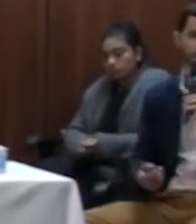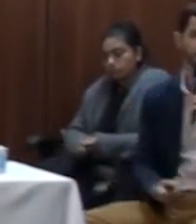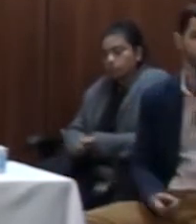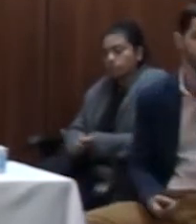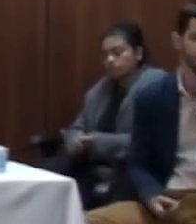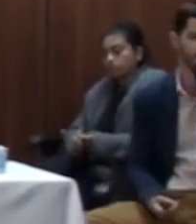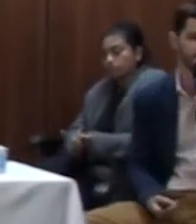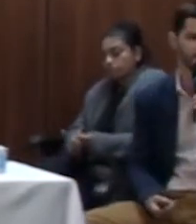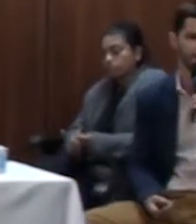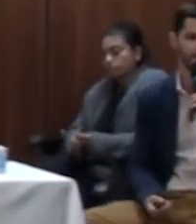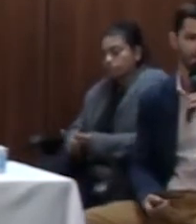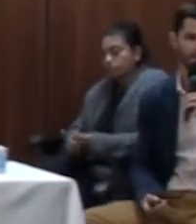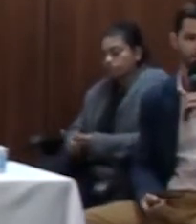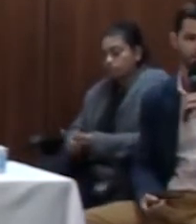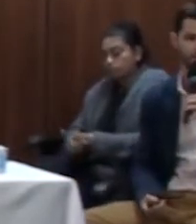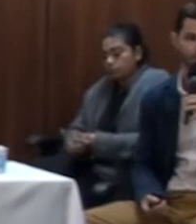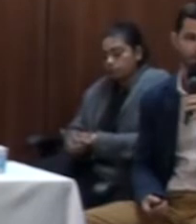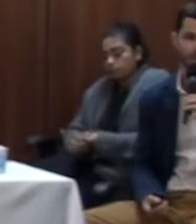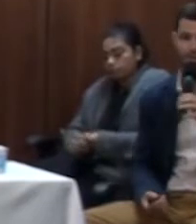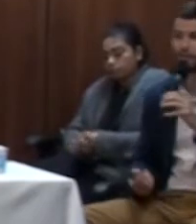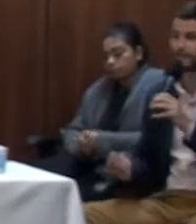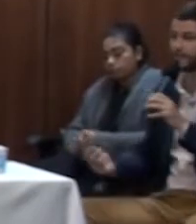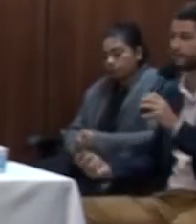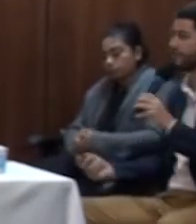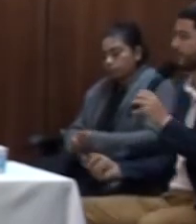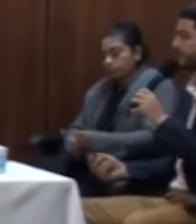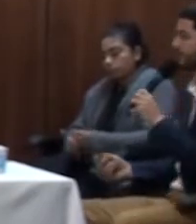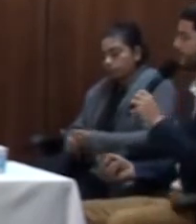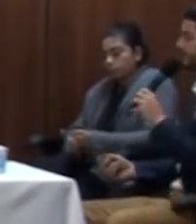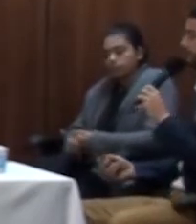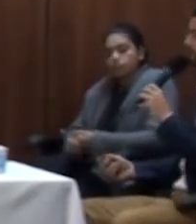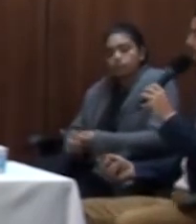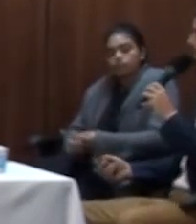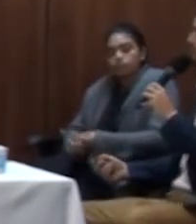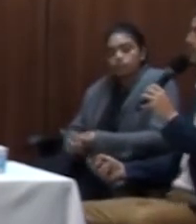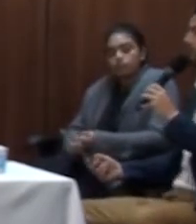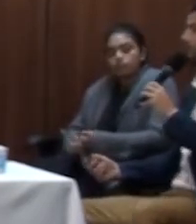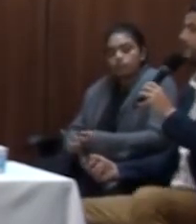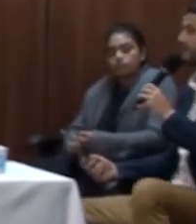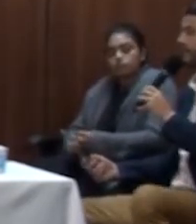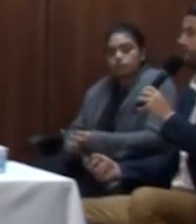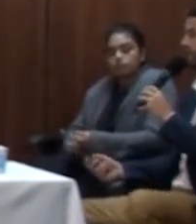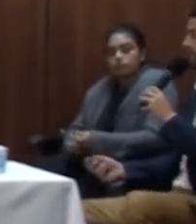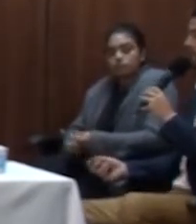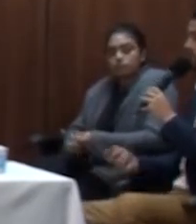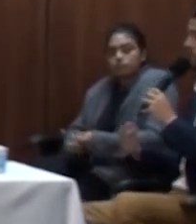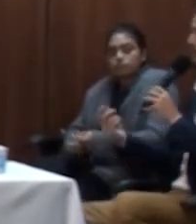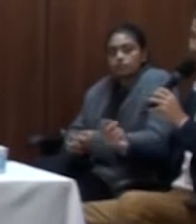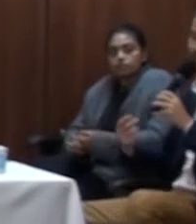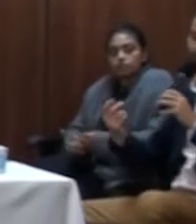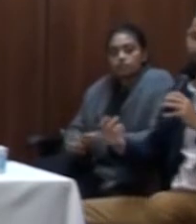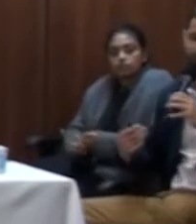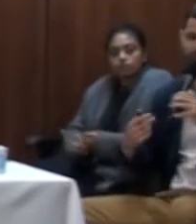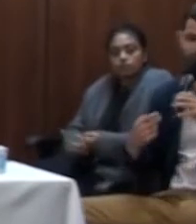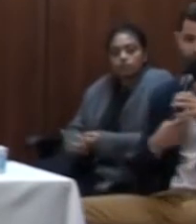está prevista nem nas portarias do SUS, embora seja algo necessário para realizar,